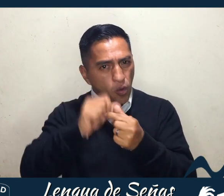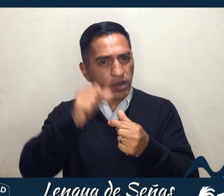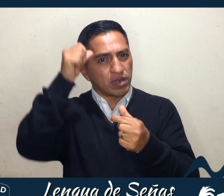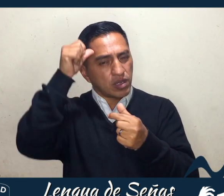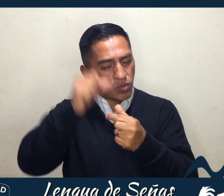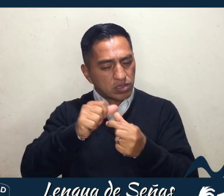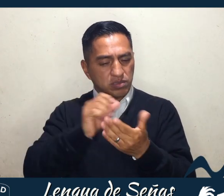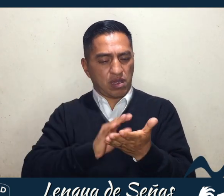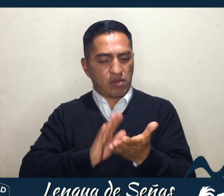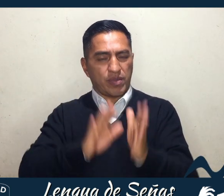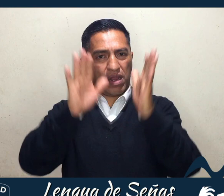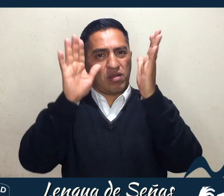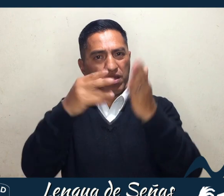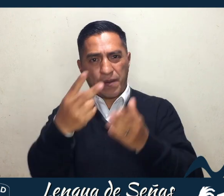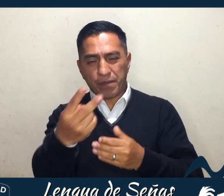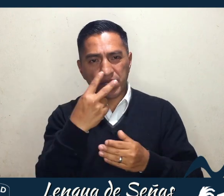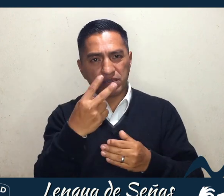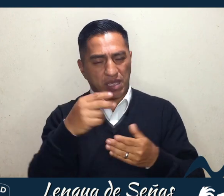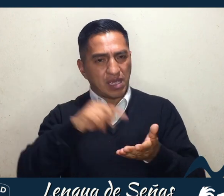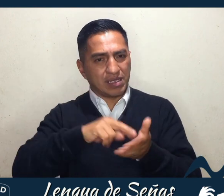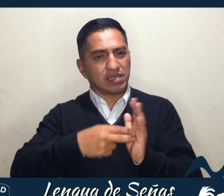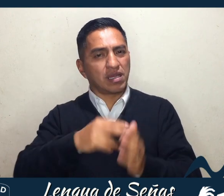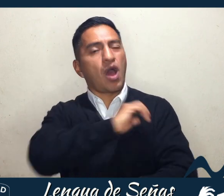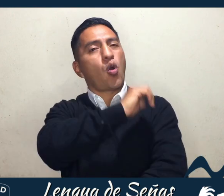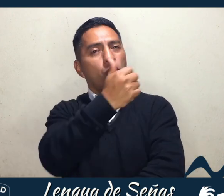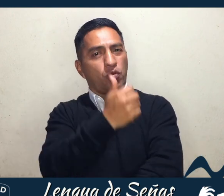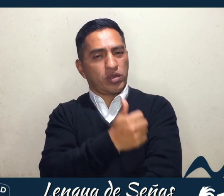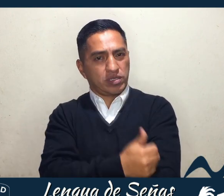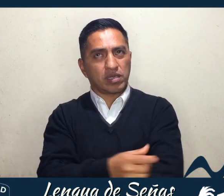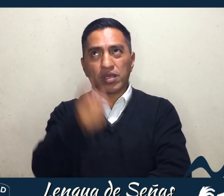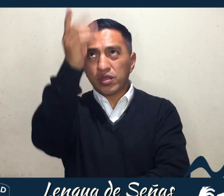la carta de autorización que el hombre podía